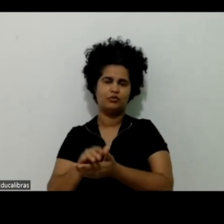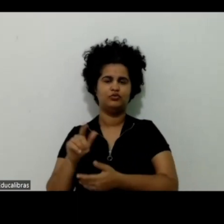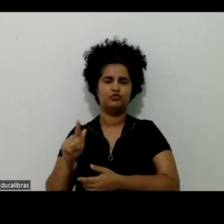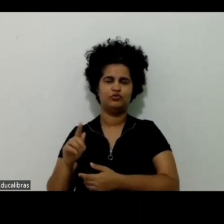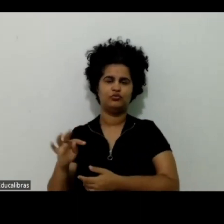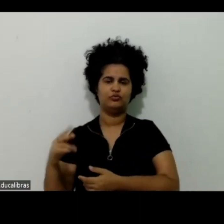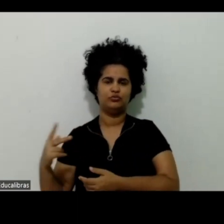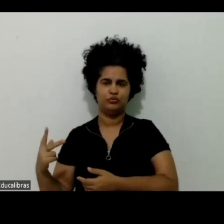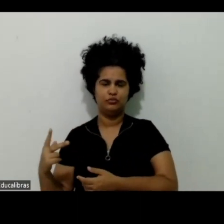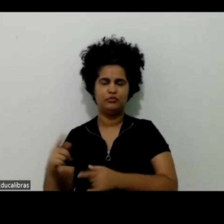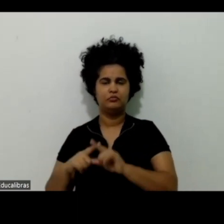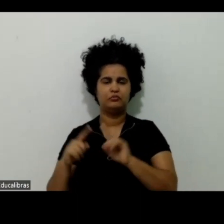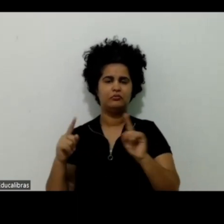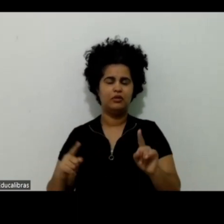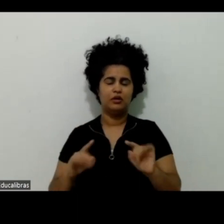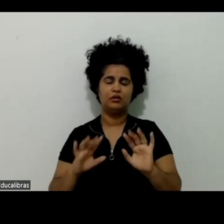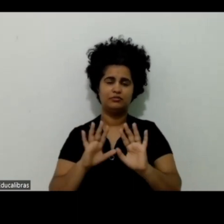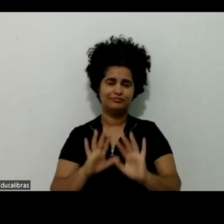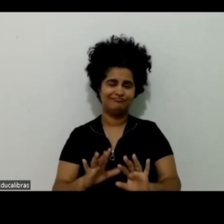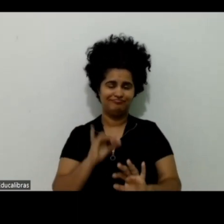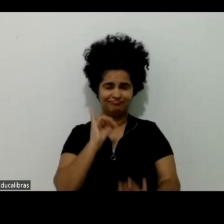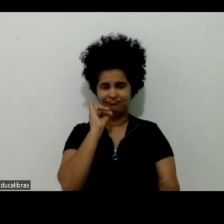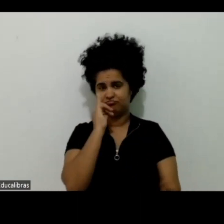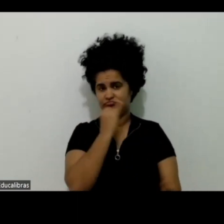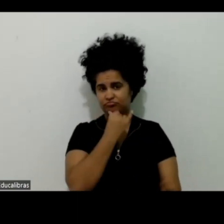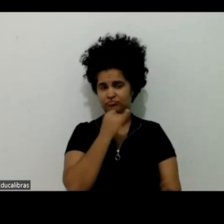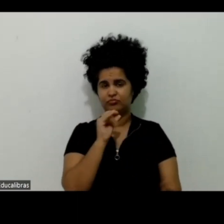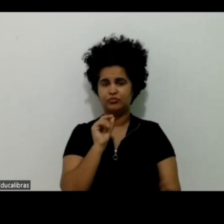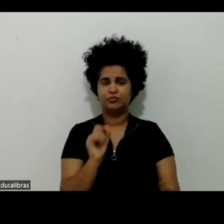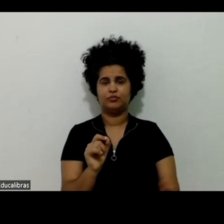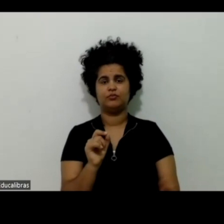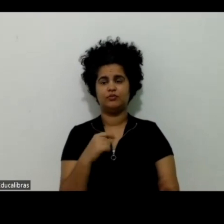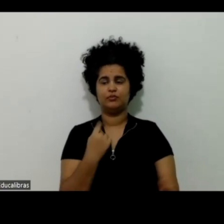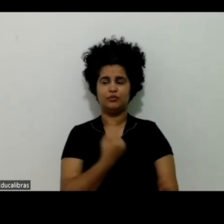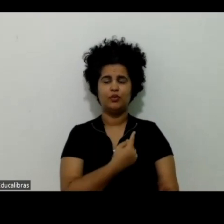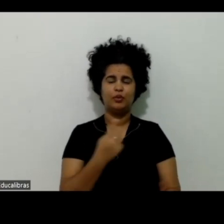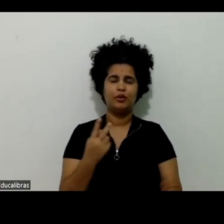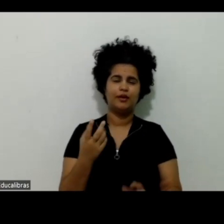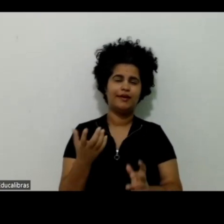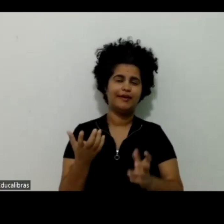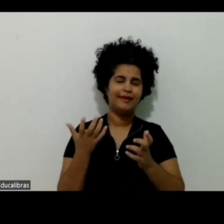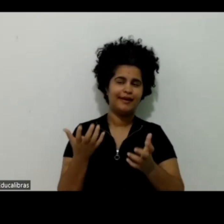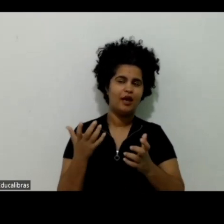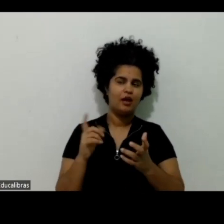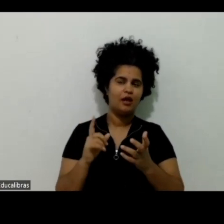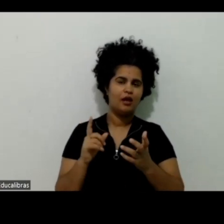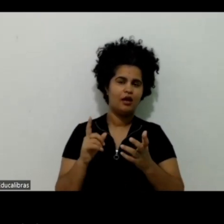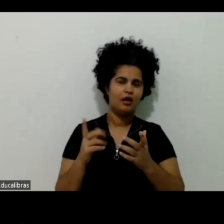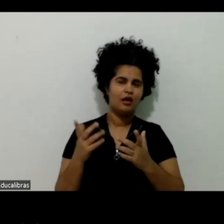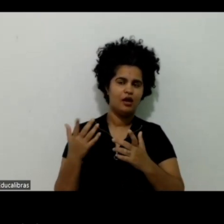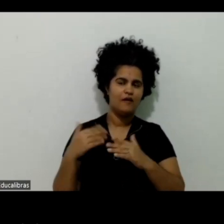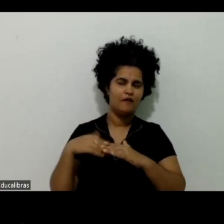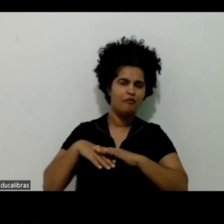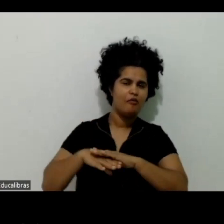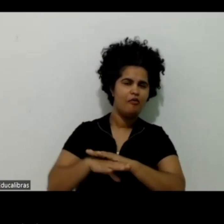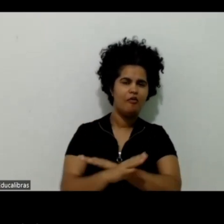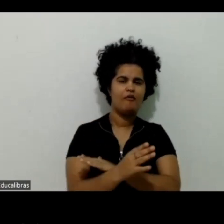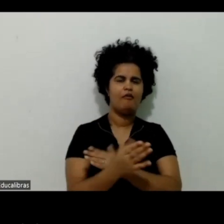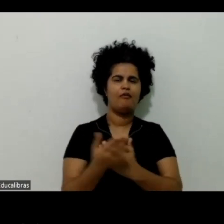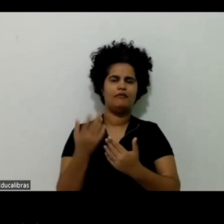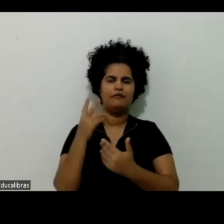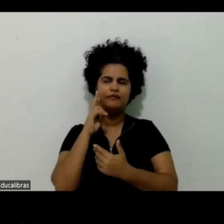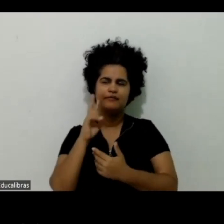assim, infelizmente, a gente visualiza muitas posturas, né, e ações de